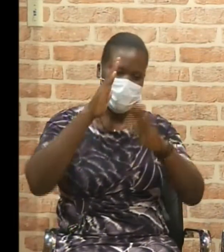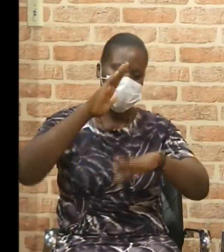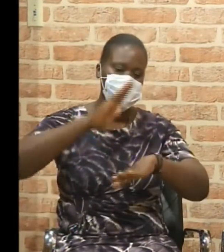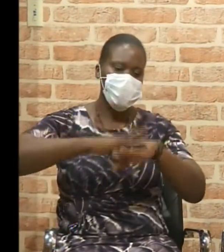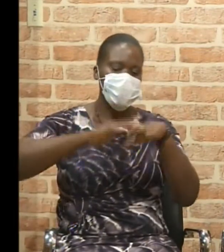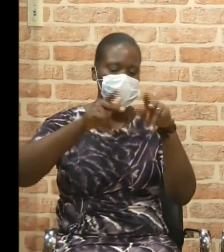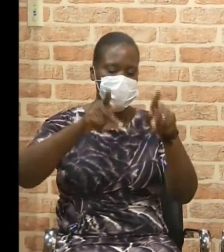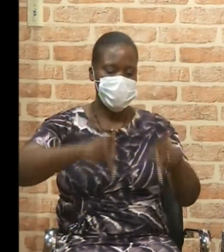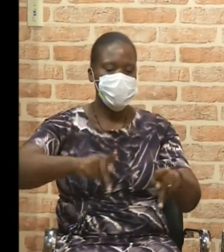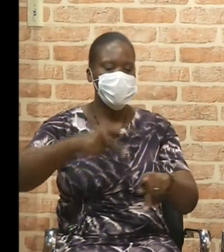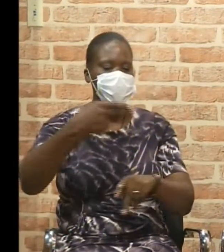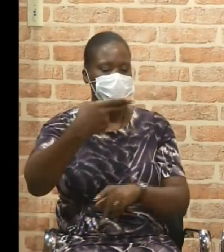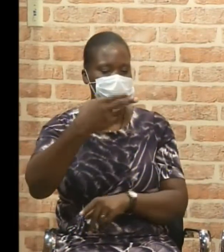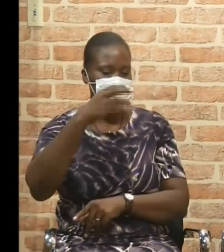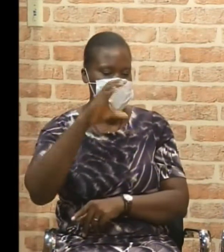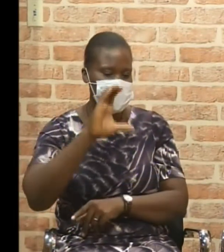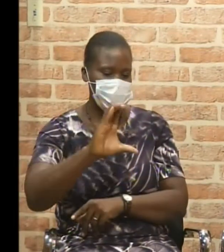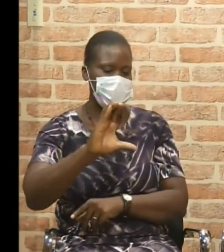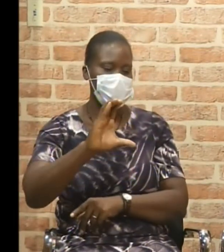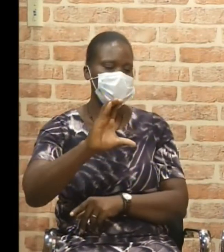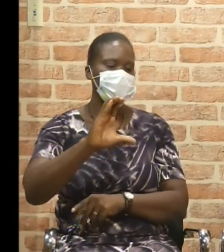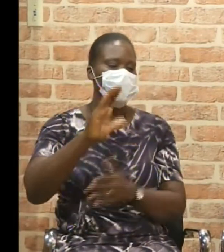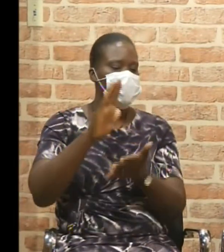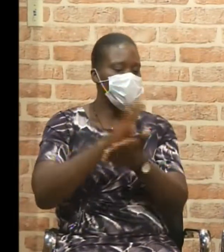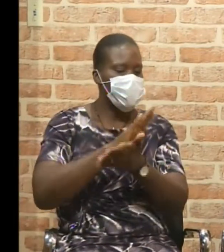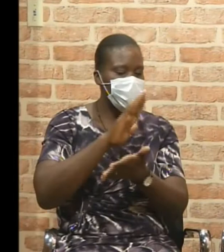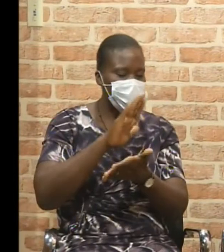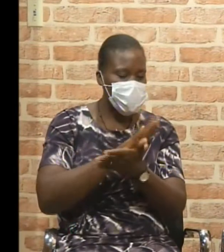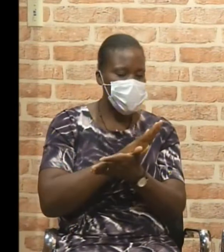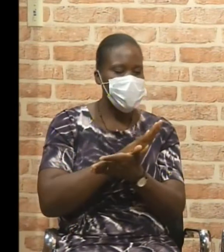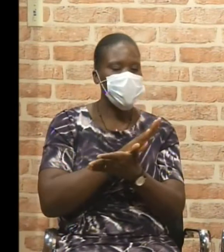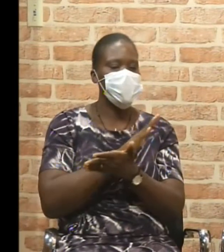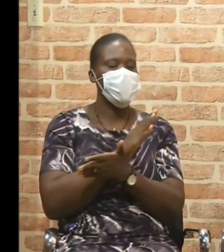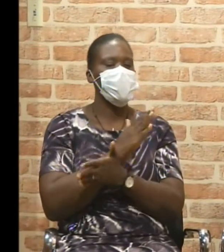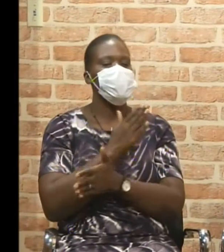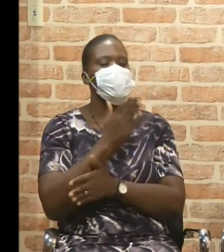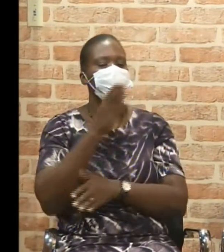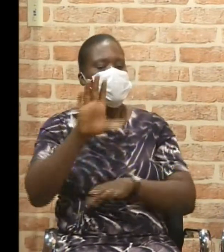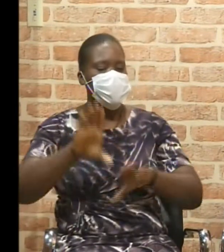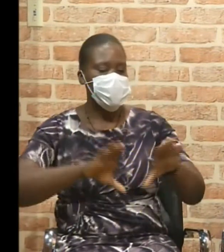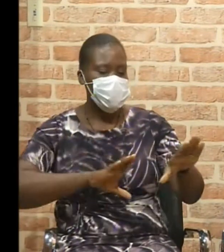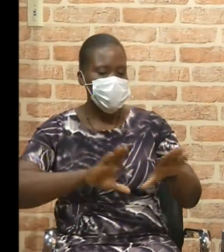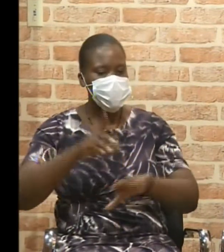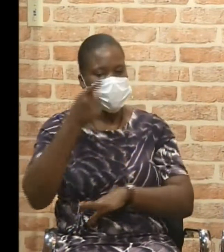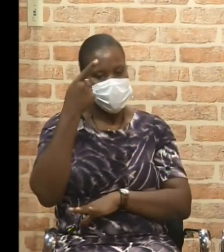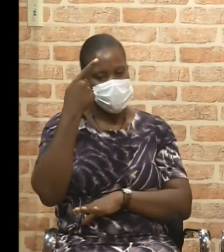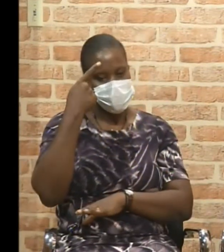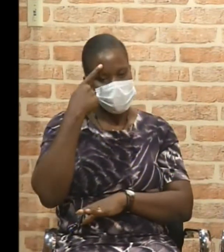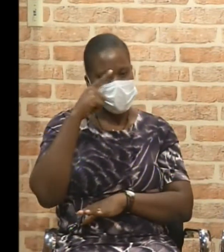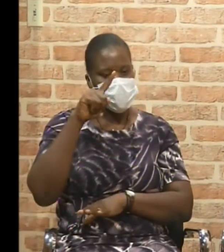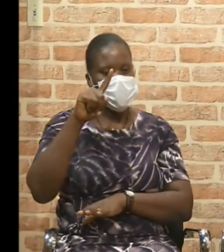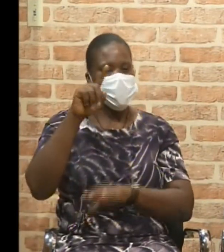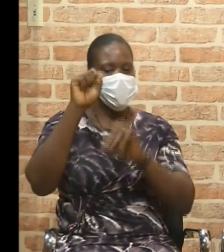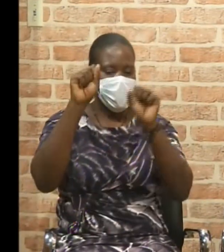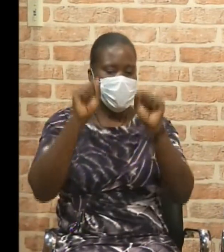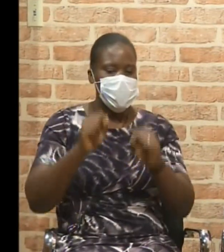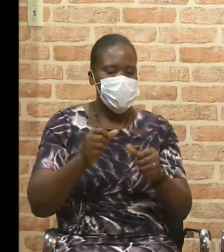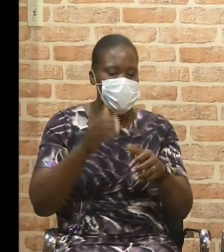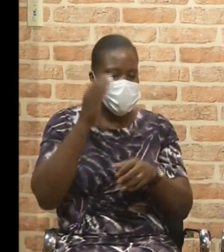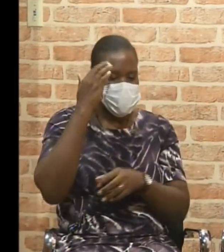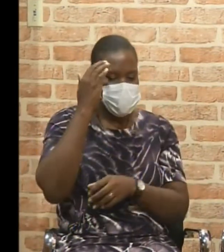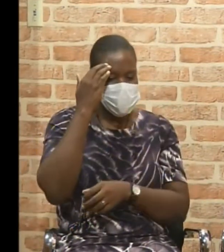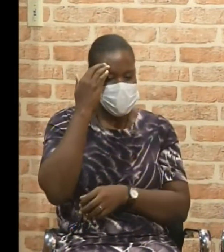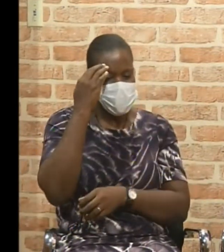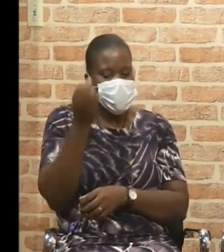sur le questionnaire Washington Group qui dit mais qui j'en pour le faire, une façon pour nous capables de gagner un chiffre réel qui confirme pour l'État